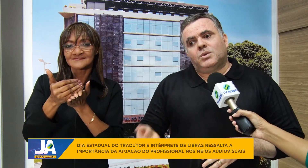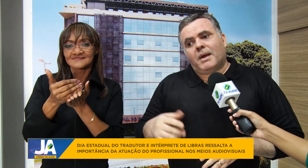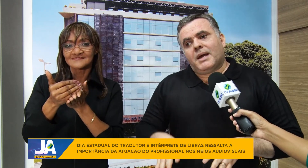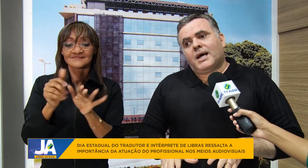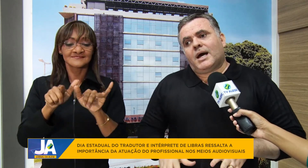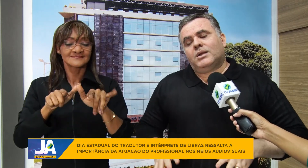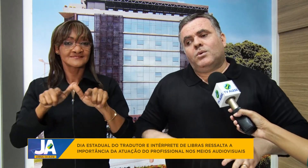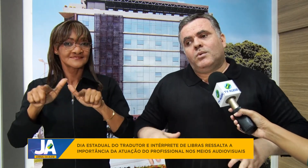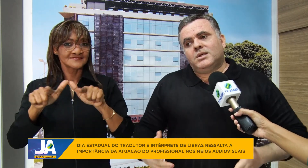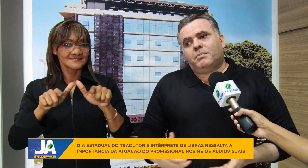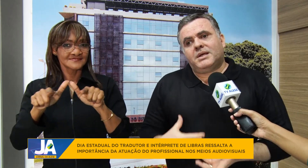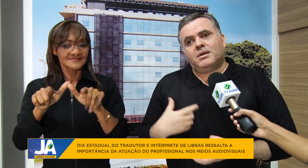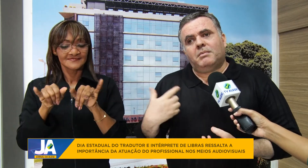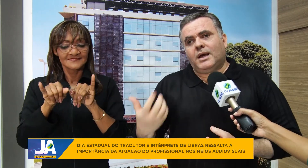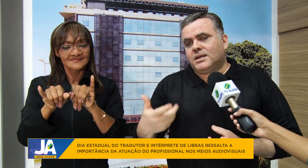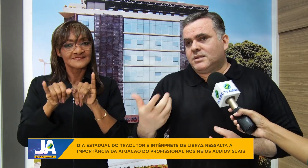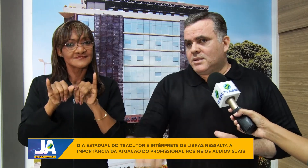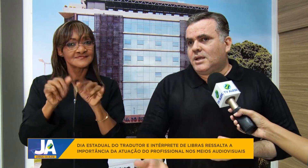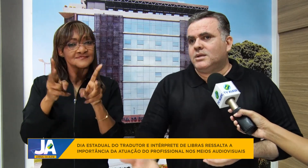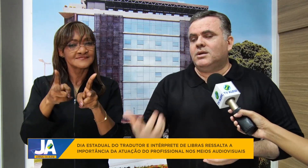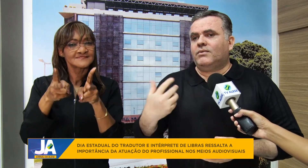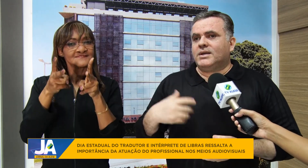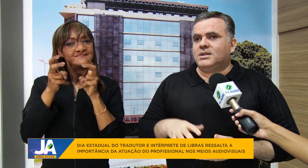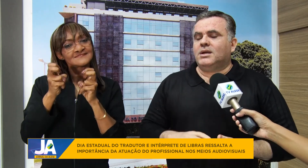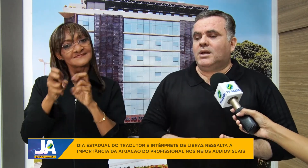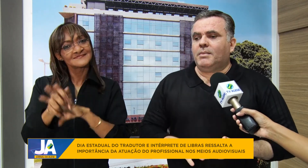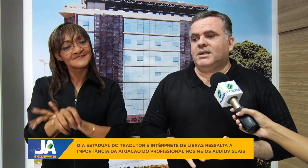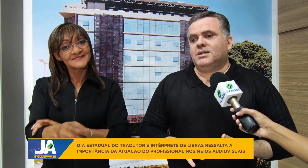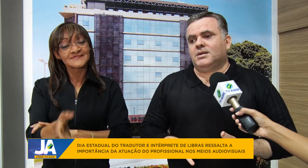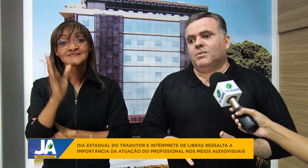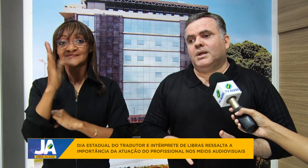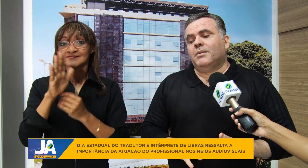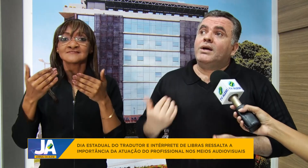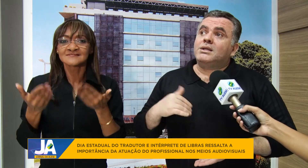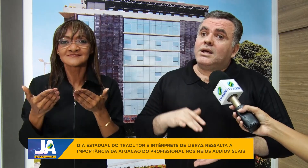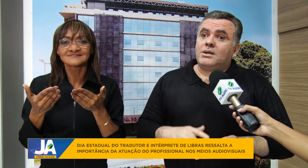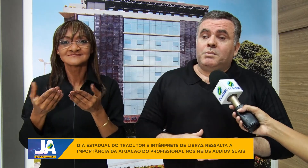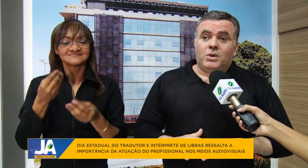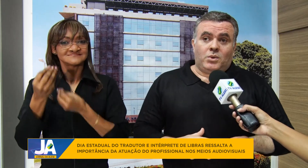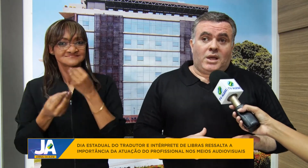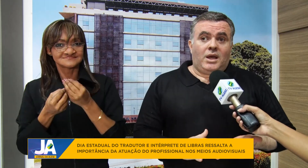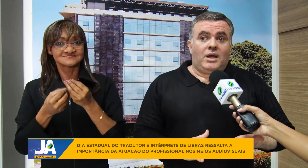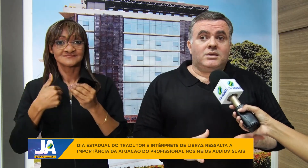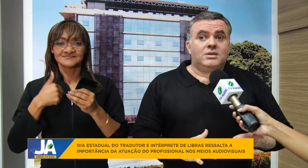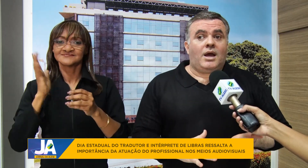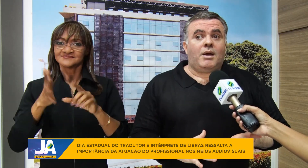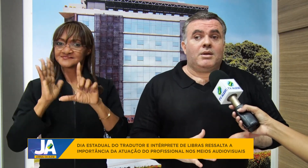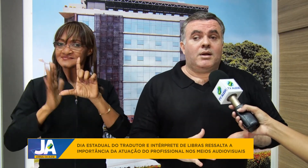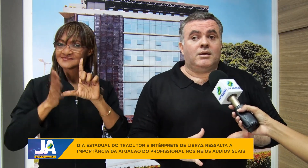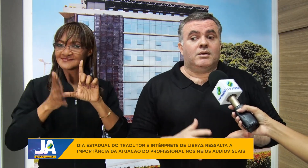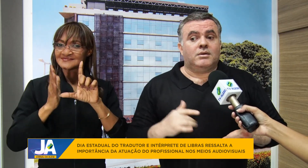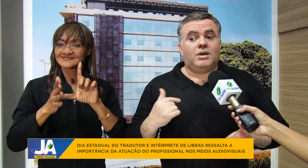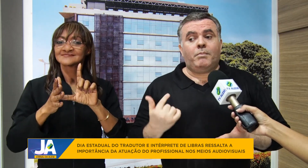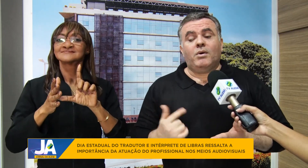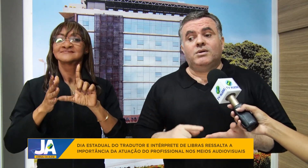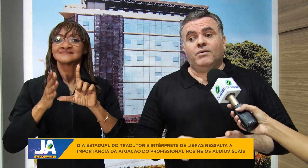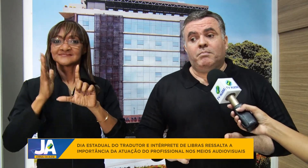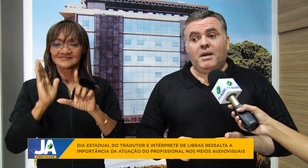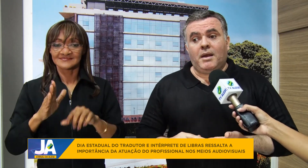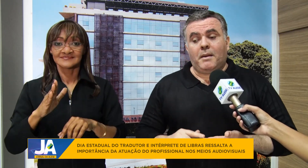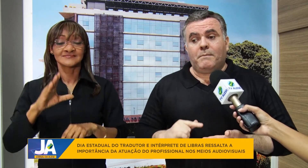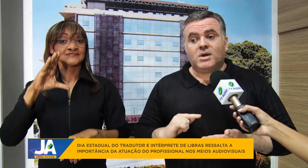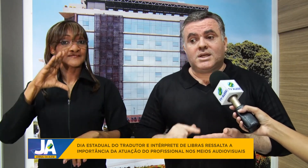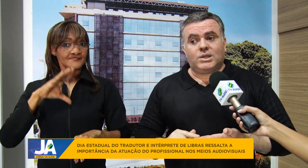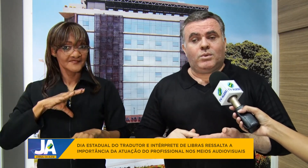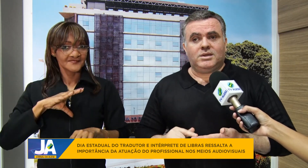no supermercado e com isso percebi a necessidade de fazer essa interpretação. Fiz letra portuguesa, né? Depois,